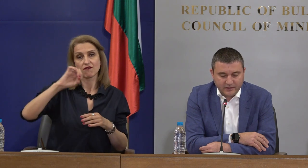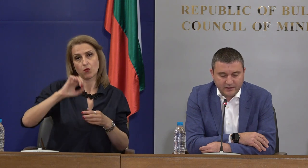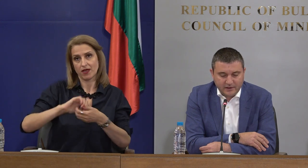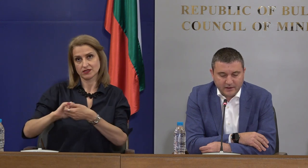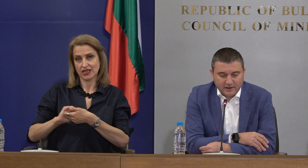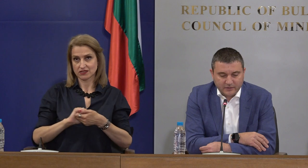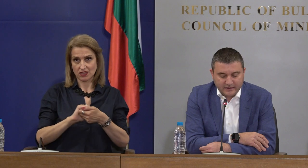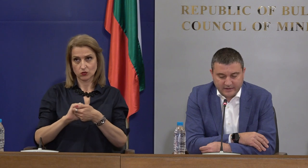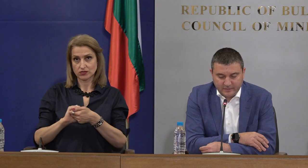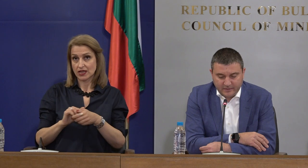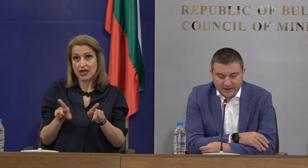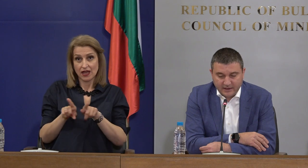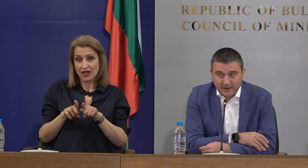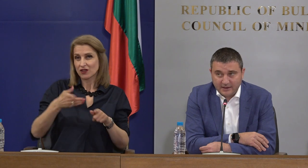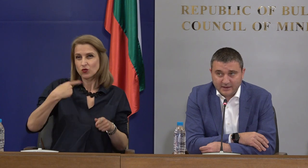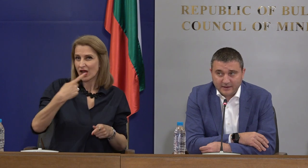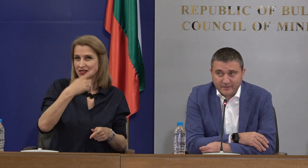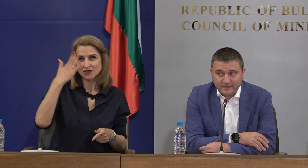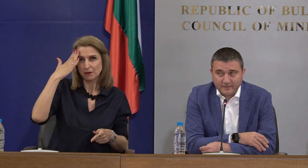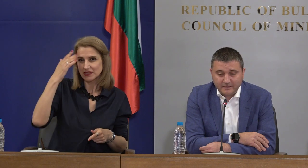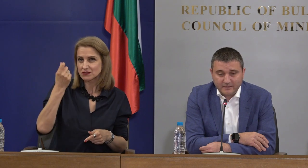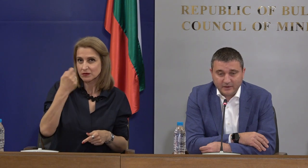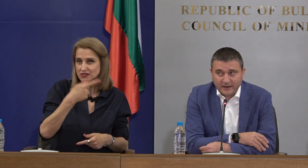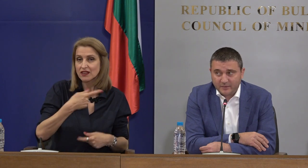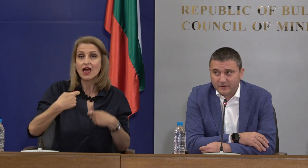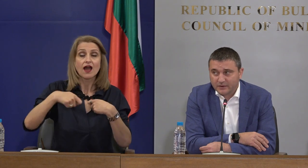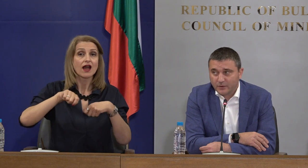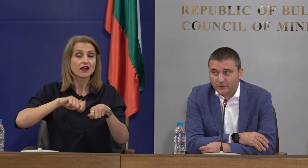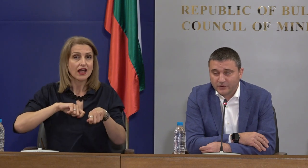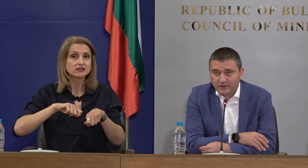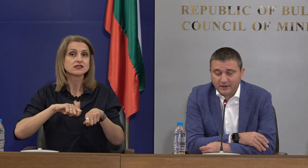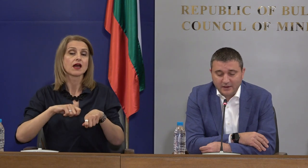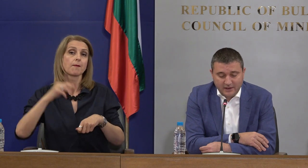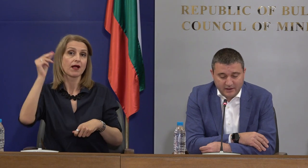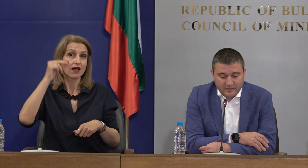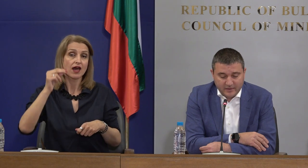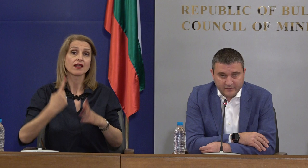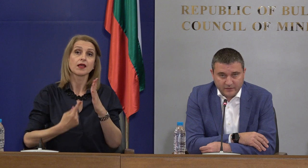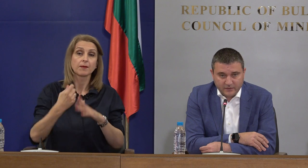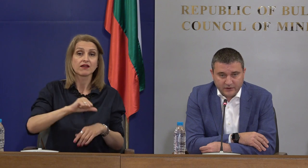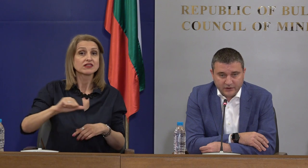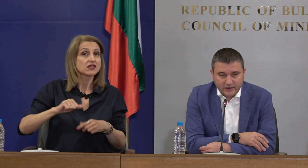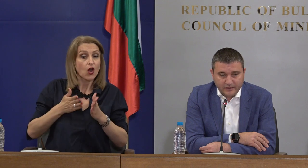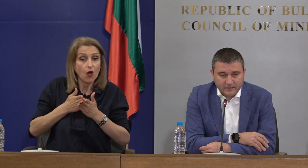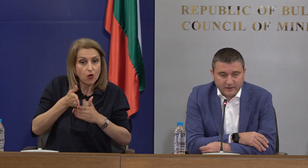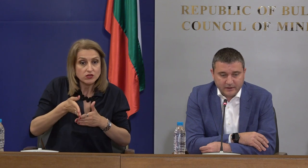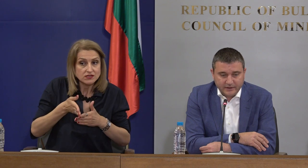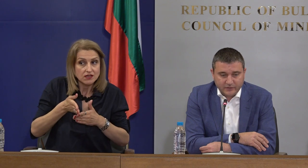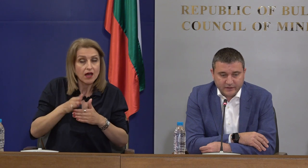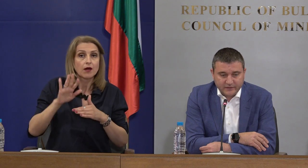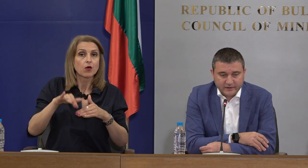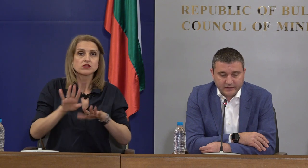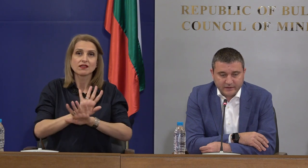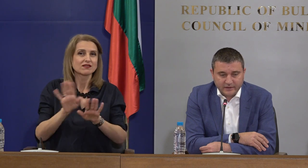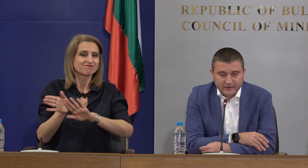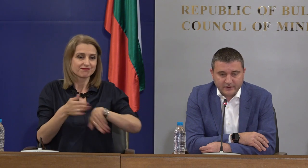съюз. Както се изрази премиера, гаранция за България на първа скорост и премахването на всички